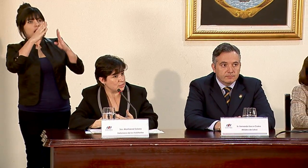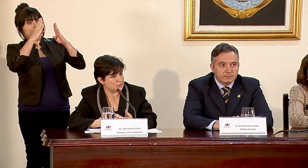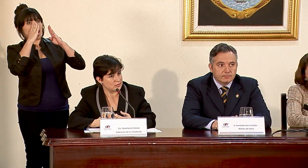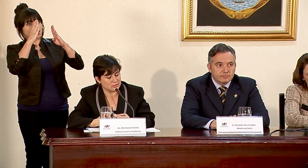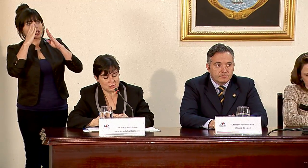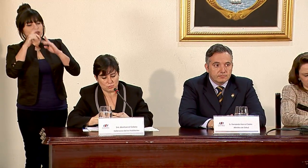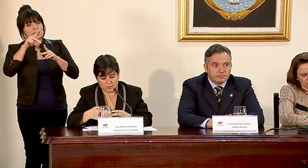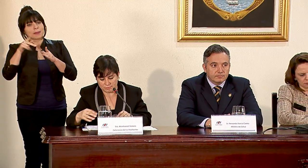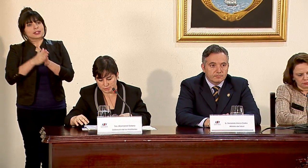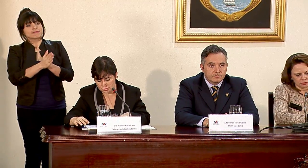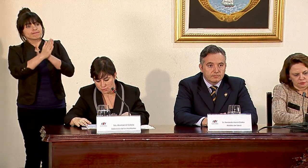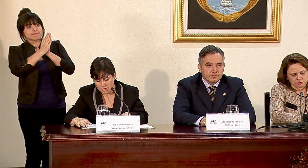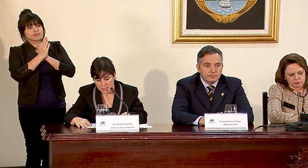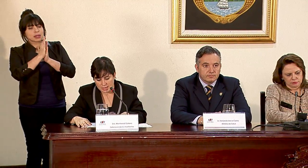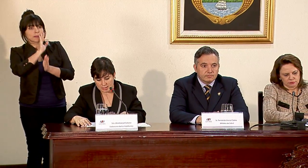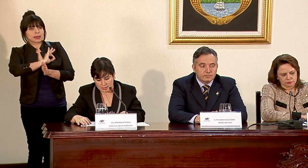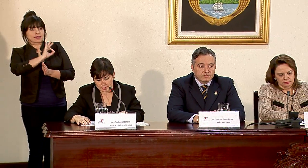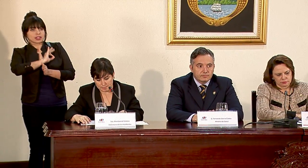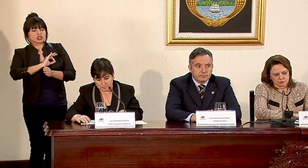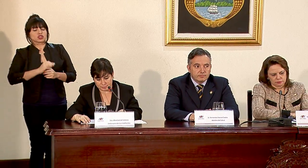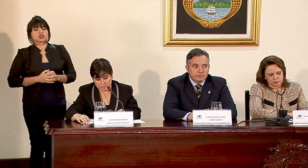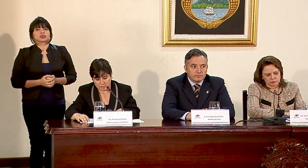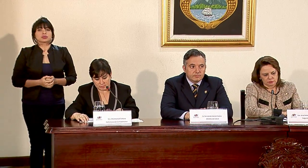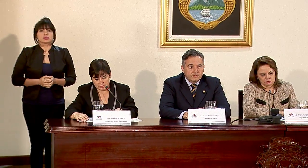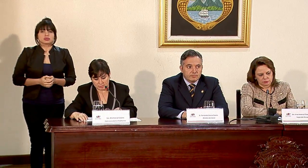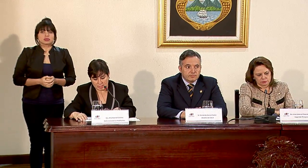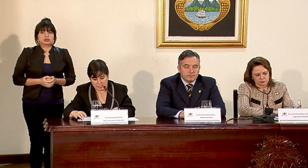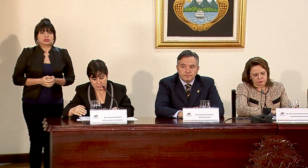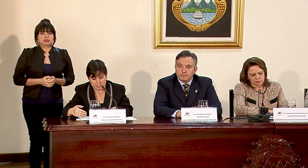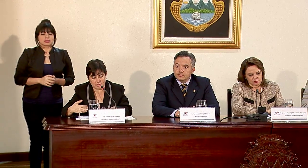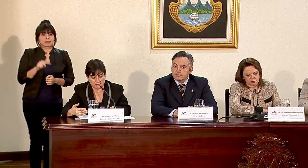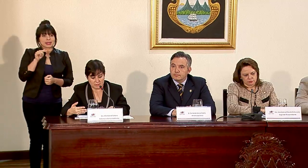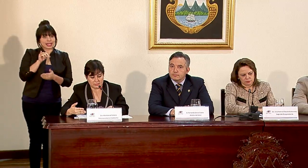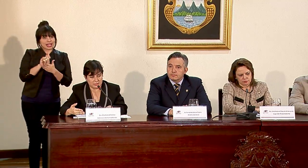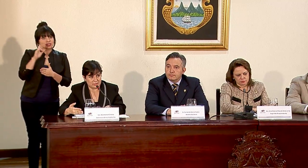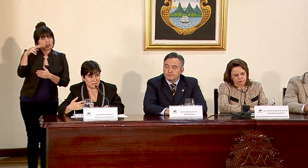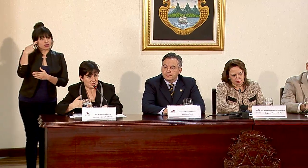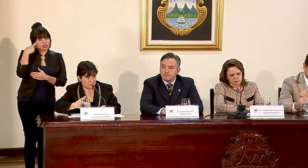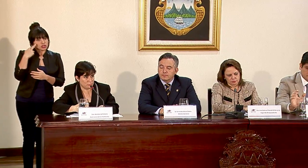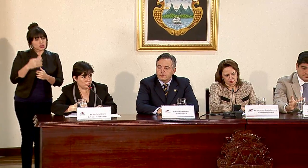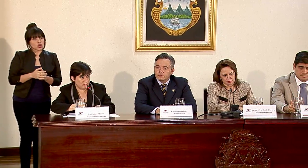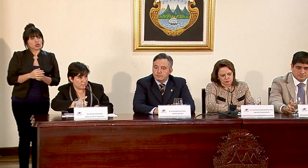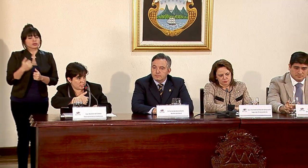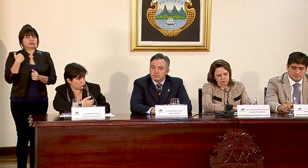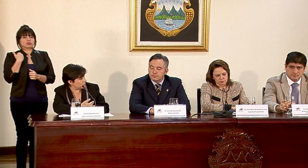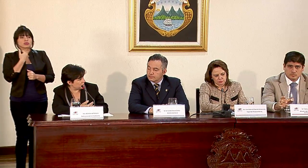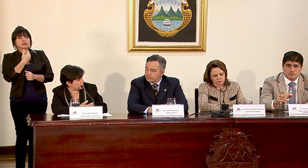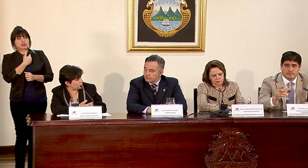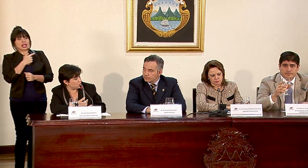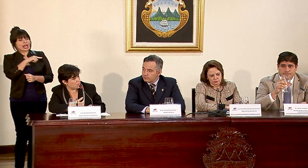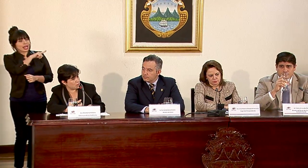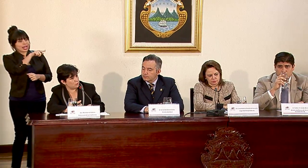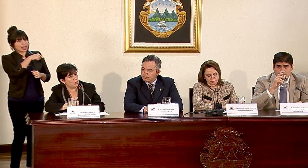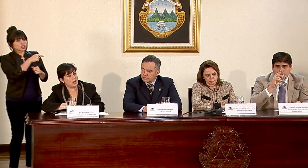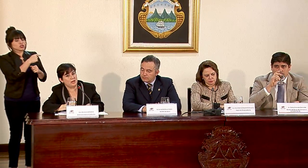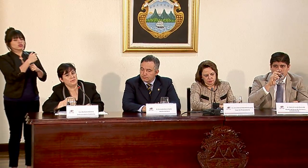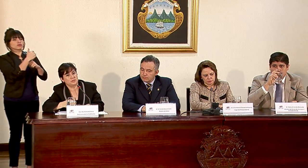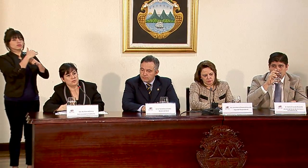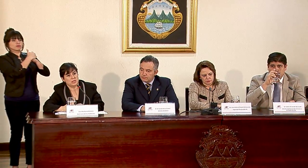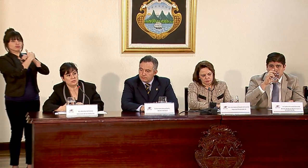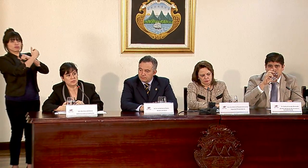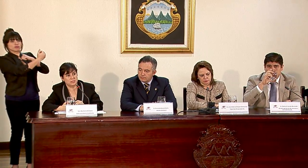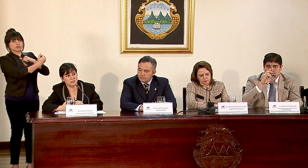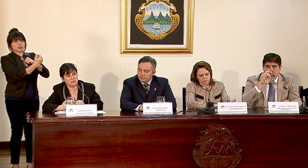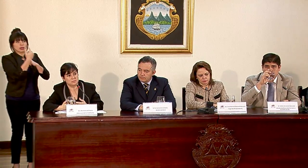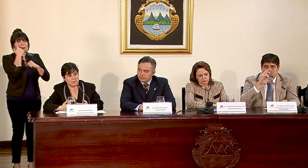solicitantes de algún beneficio. De ahí, ellos hicieron un llamado a la